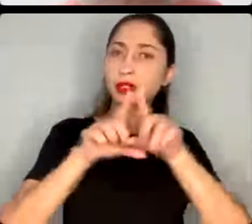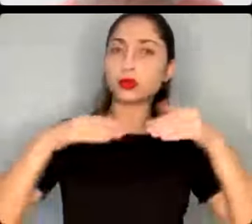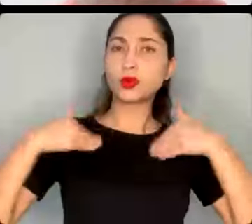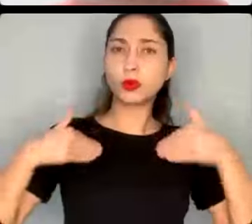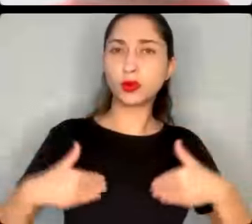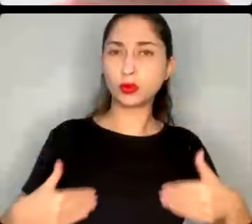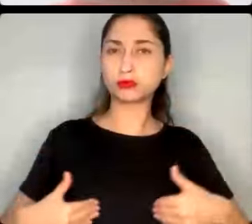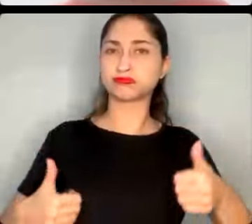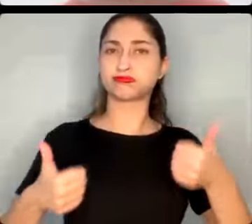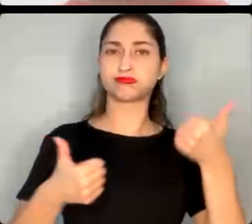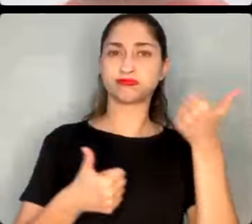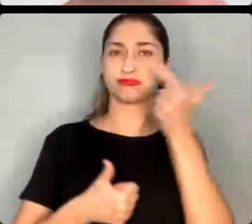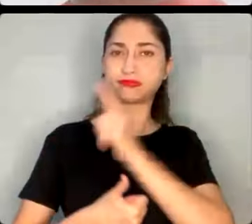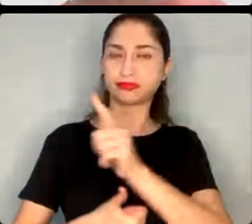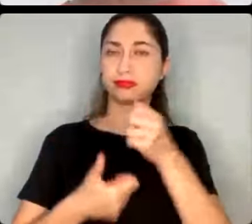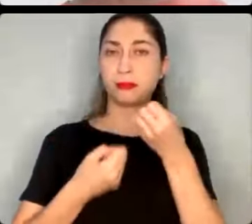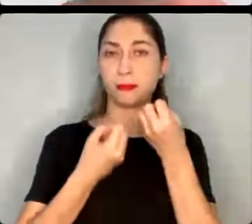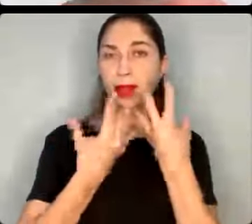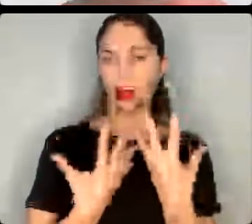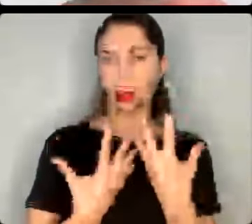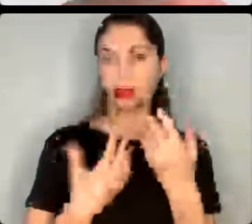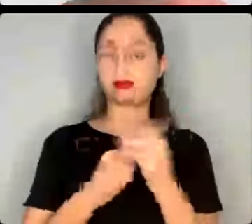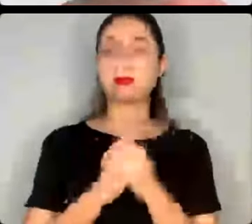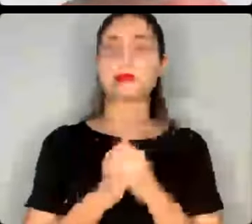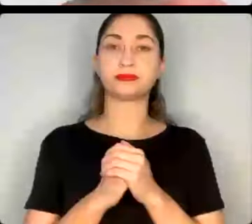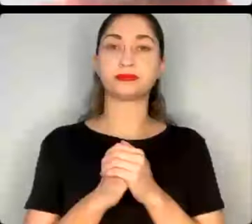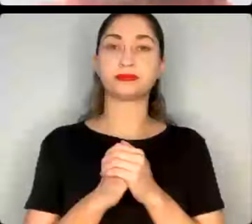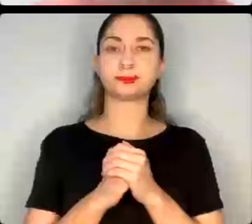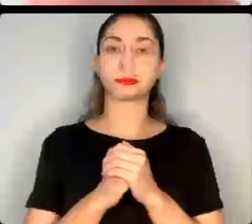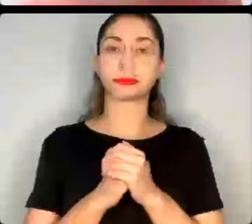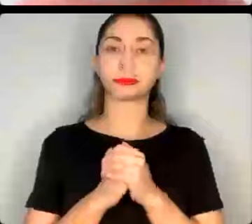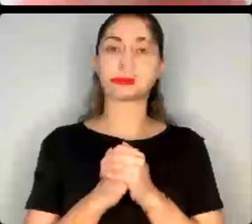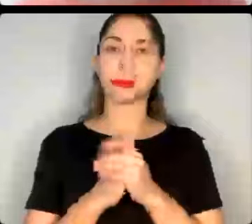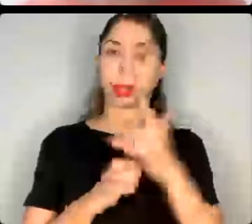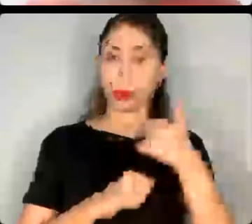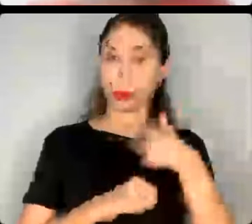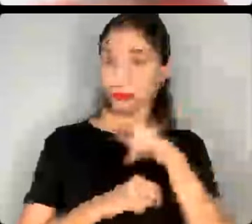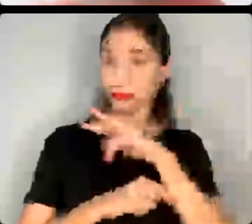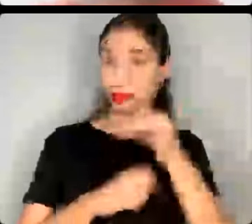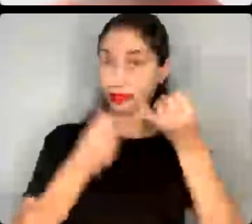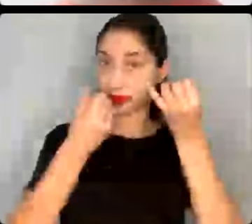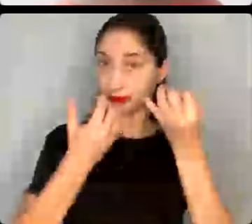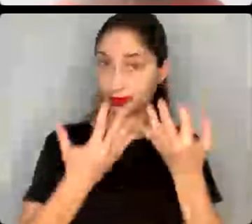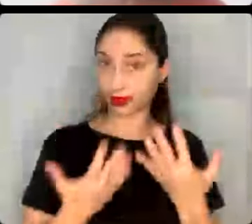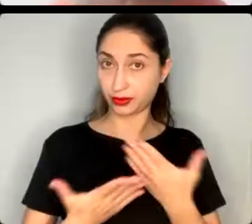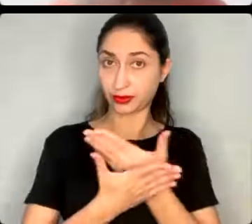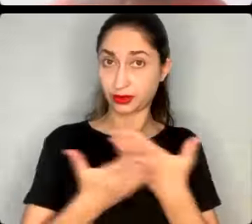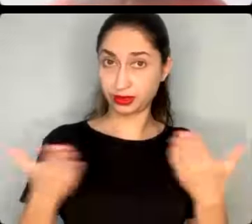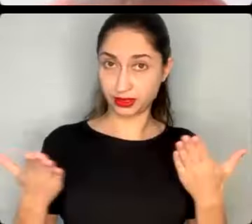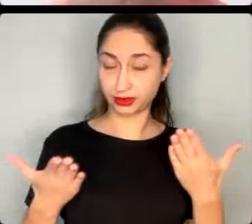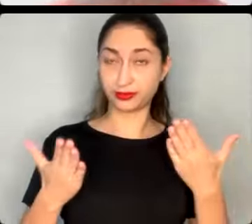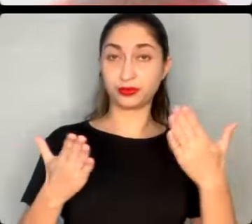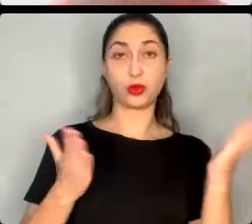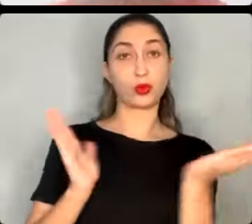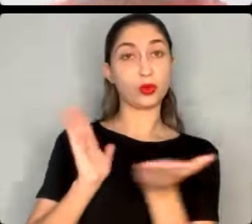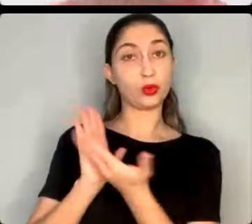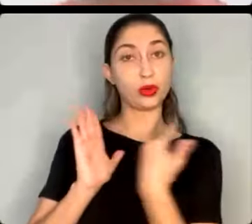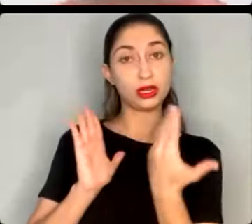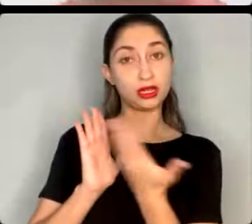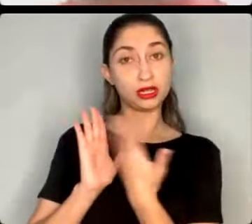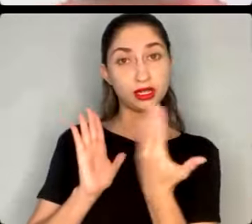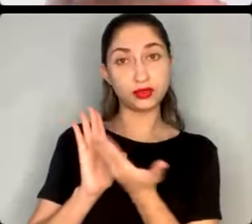saudável. Então, eu vou falar um pouquinho como que o livro foi construído, e